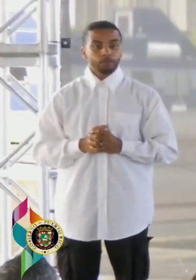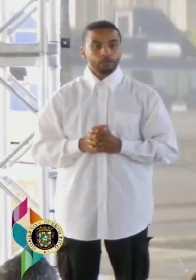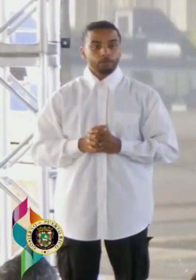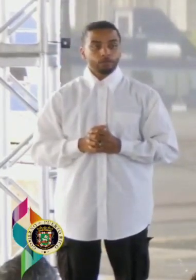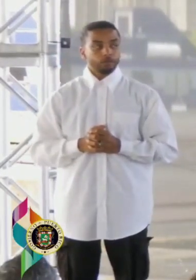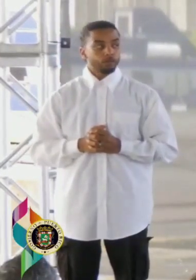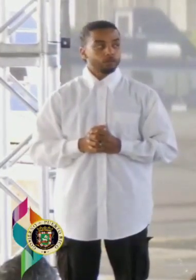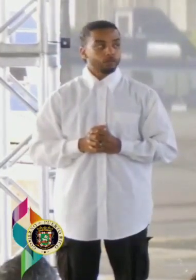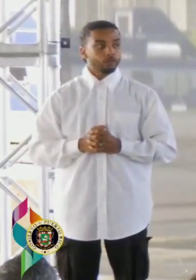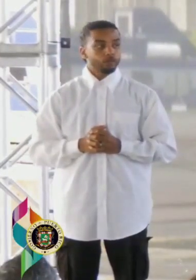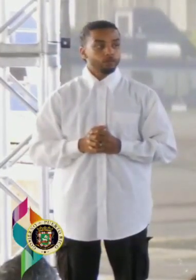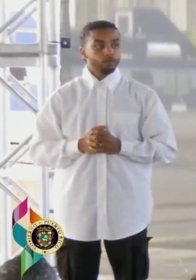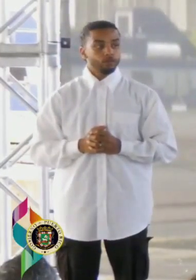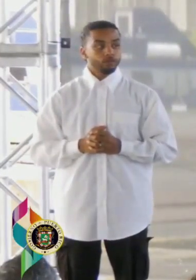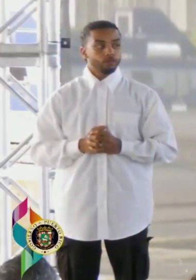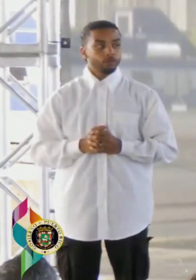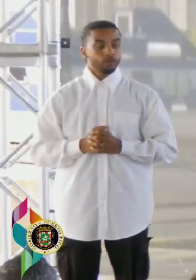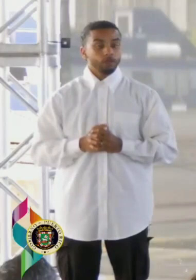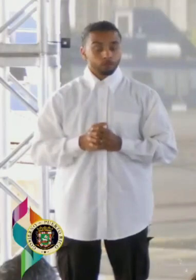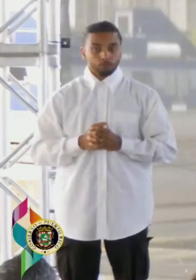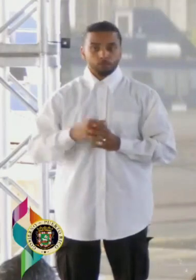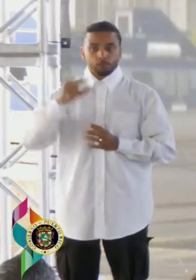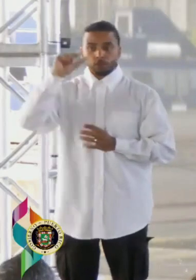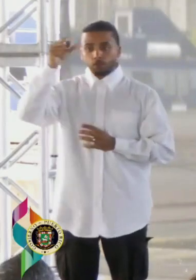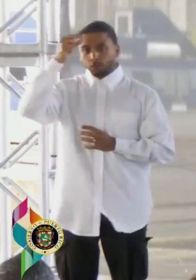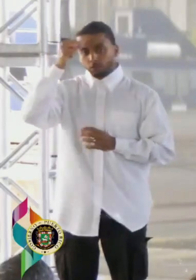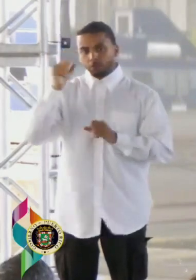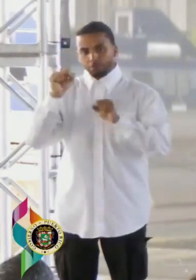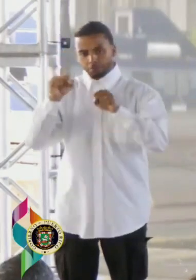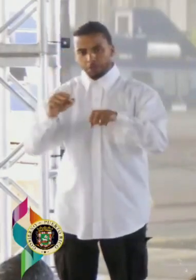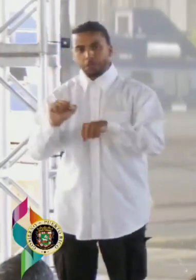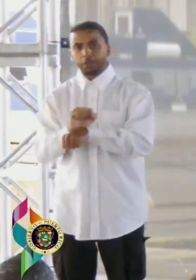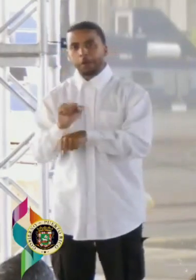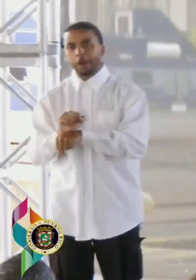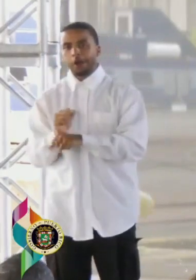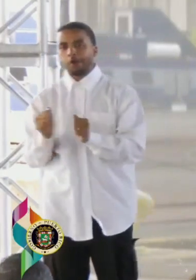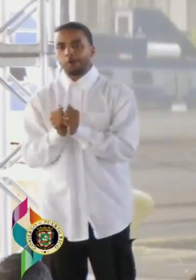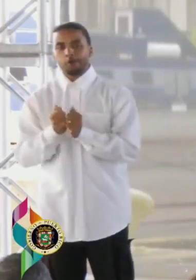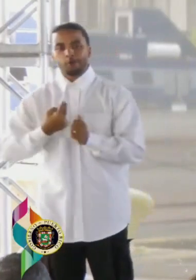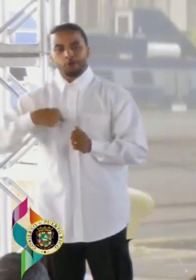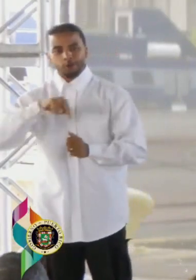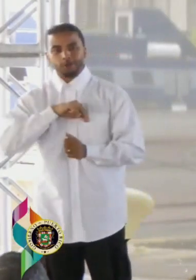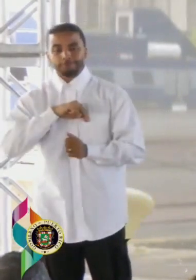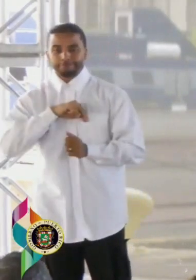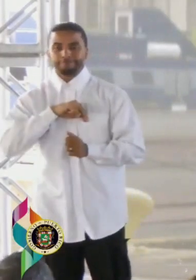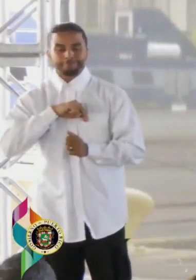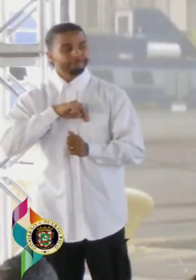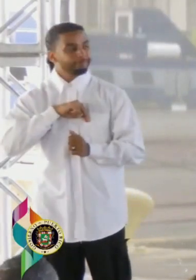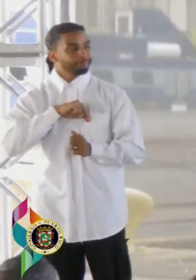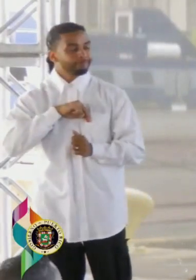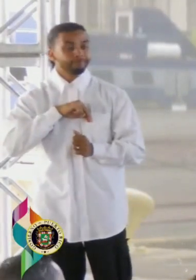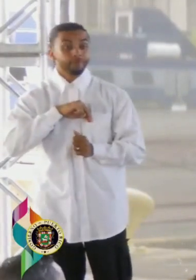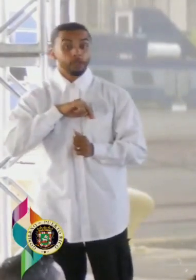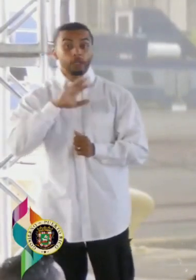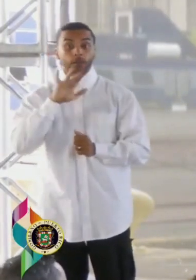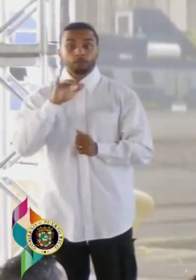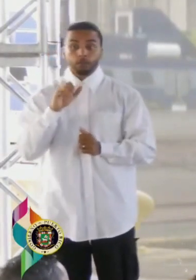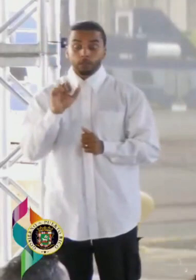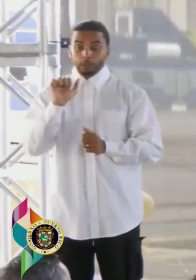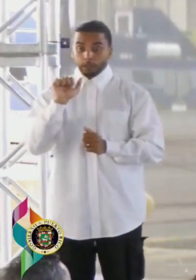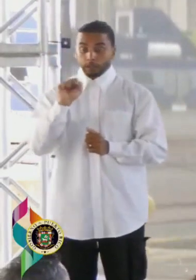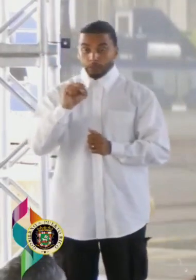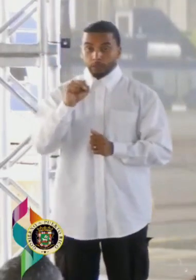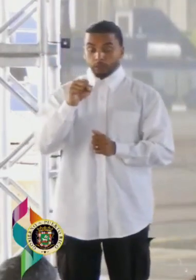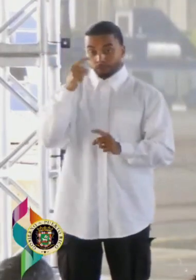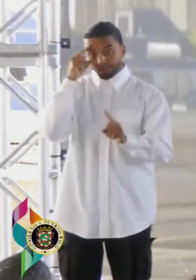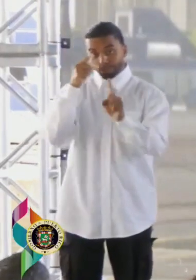eficienci Yo creo que el Gobernador podría trabajar con nosotros eh un un punto bien importante